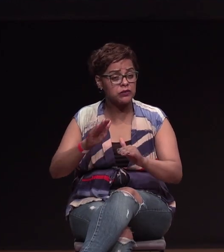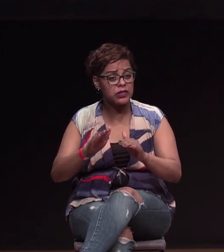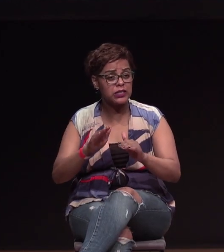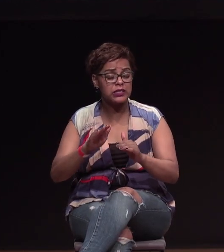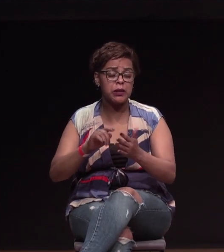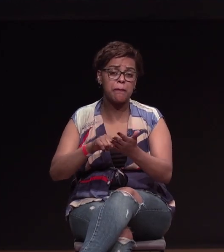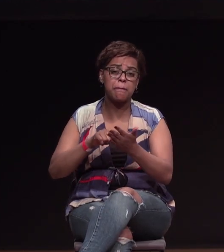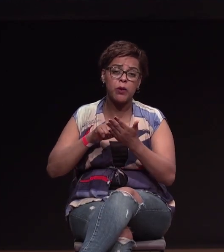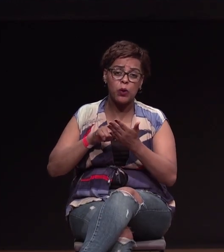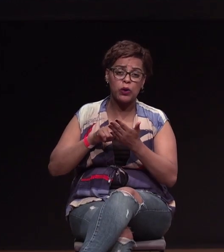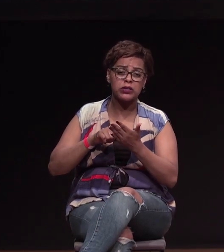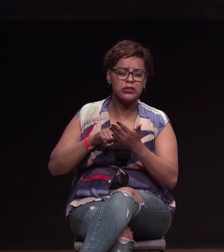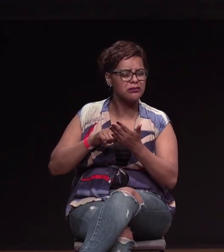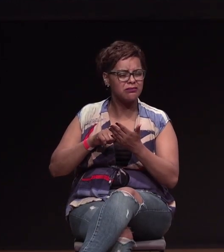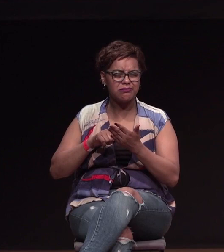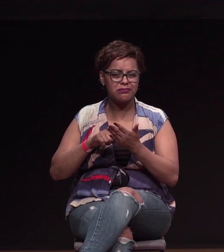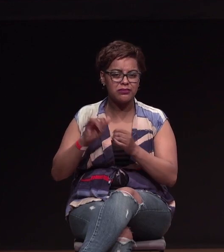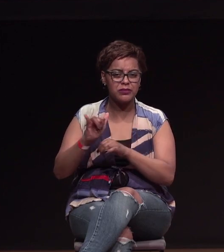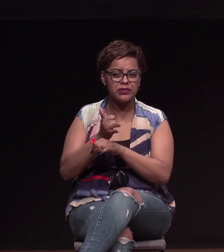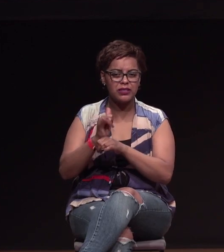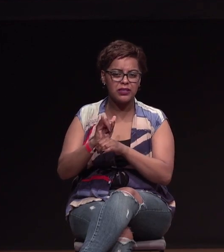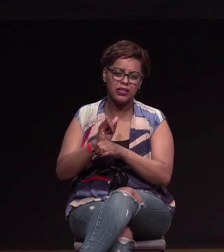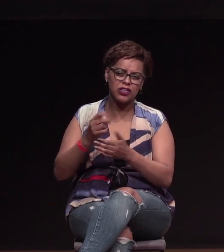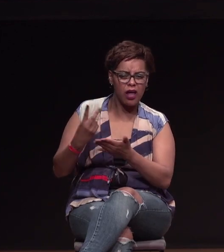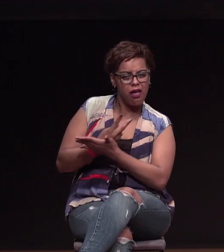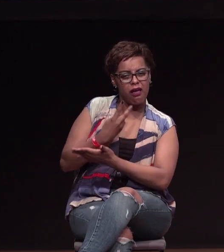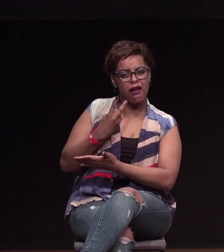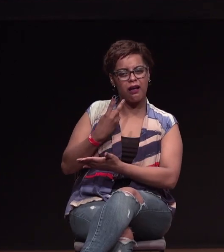para, de uma certa forma, contrabalançar